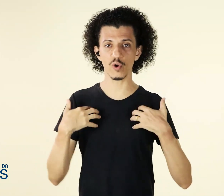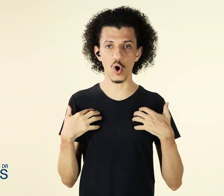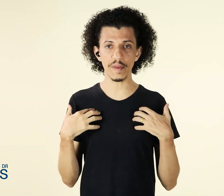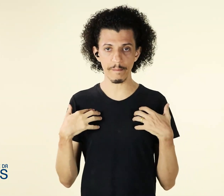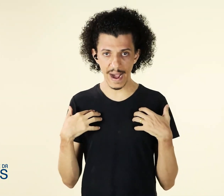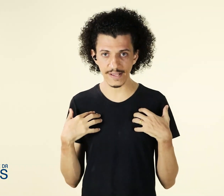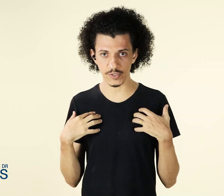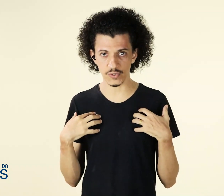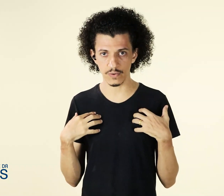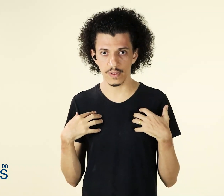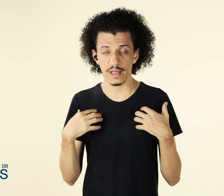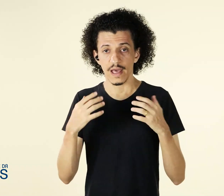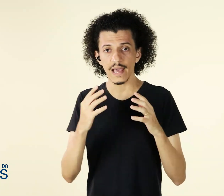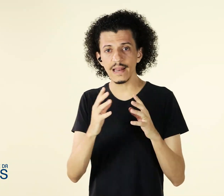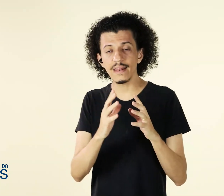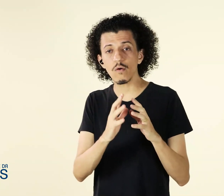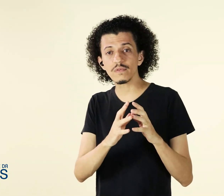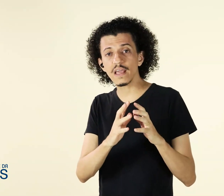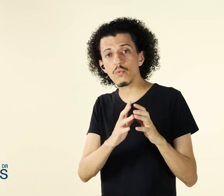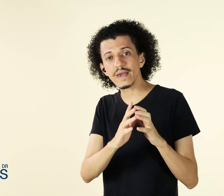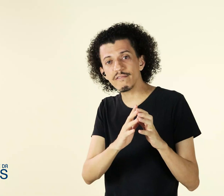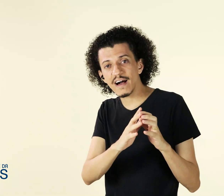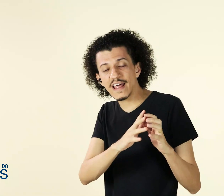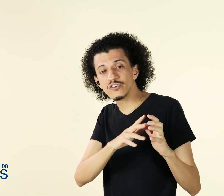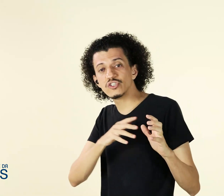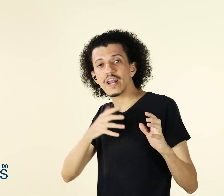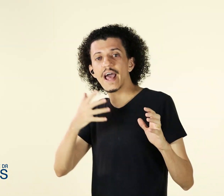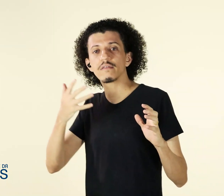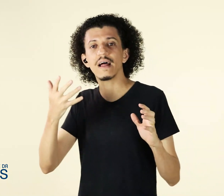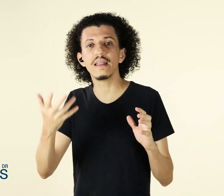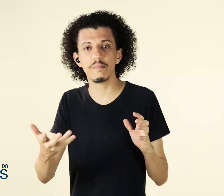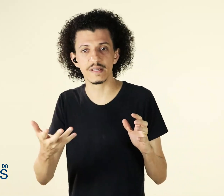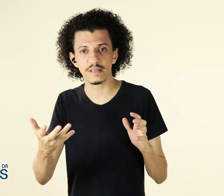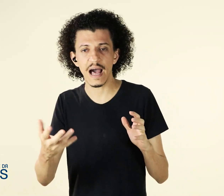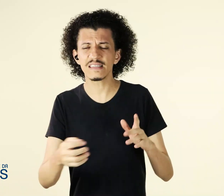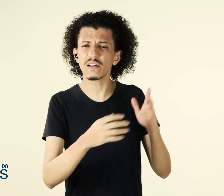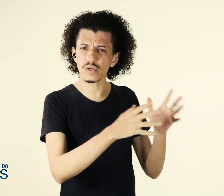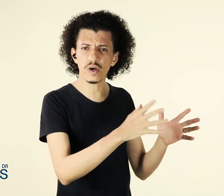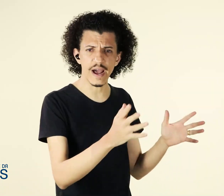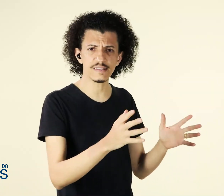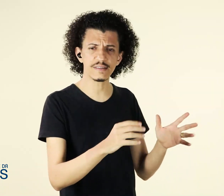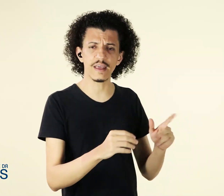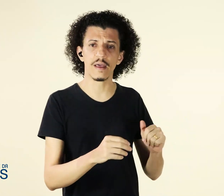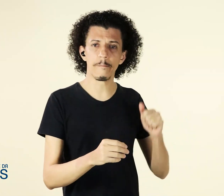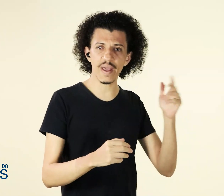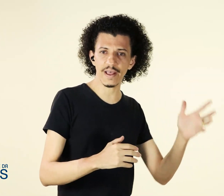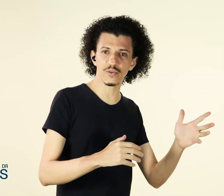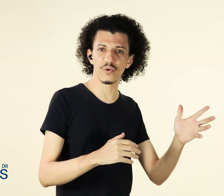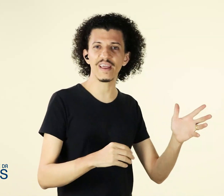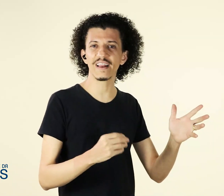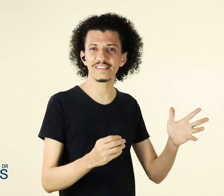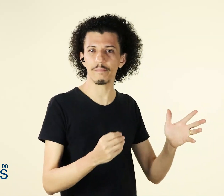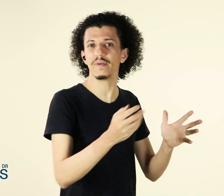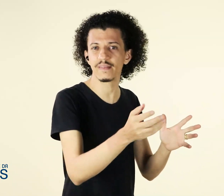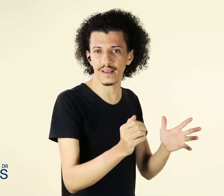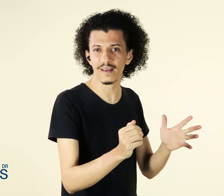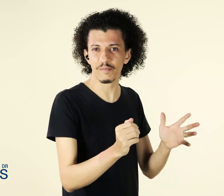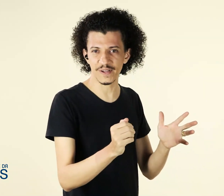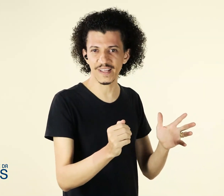nome, Madison, ele não tem um equivalente direto na Libras. As línguas orais você tem Pedro, em inglês é Peter, por